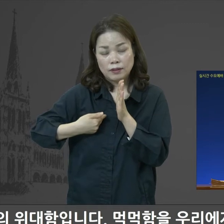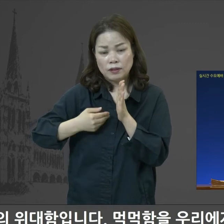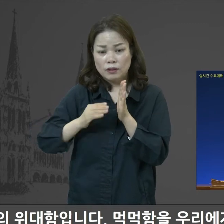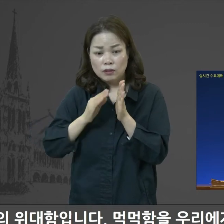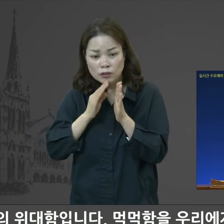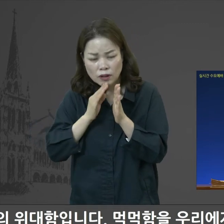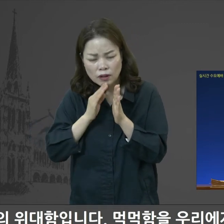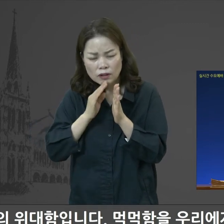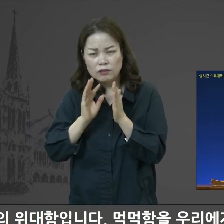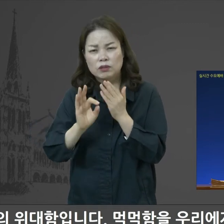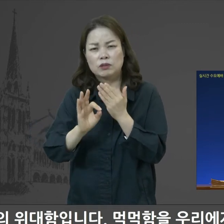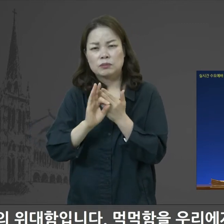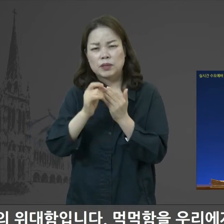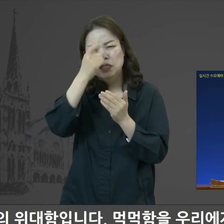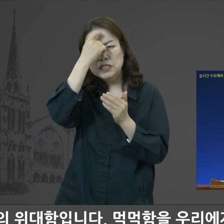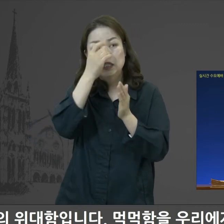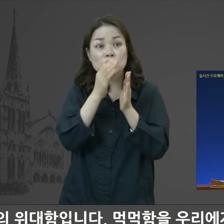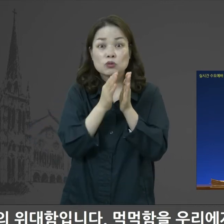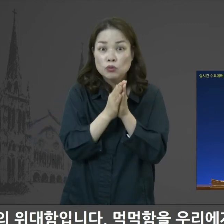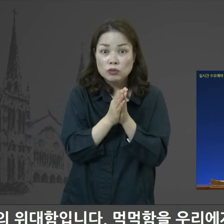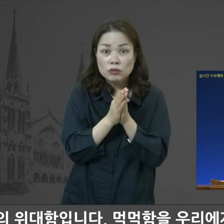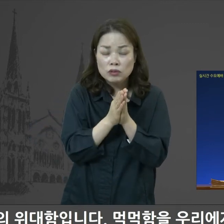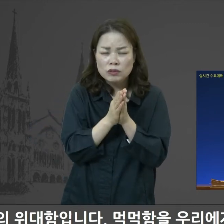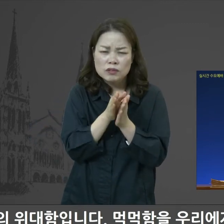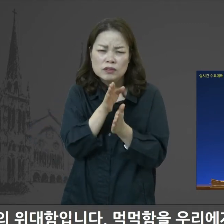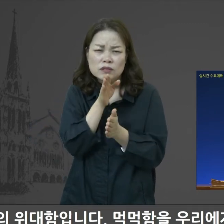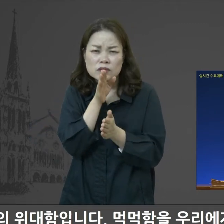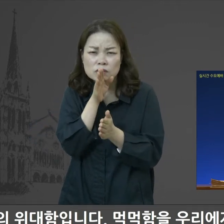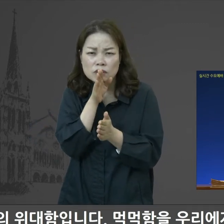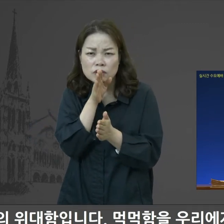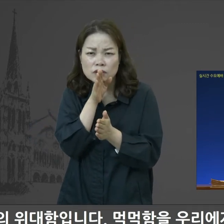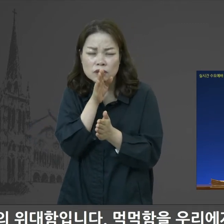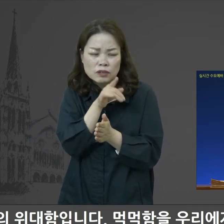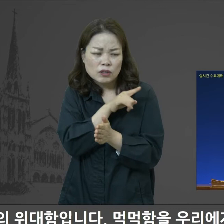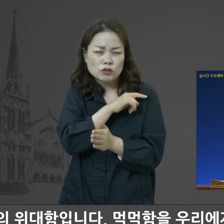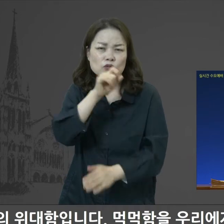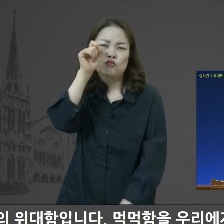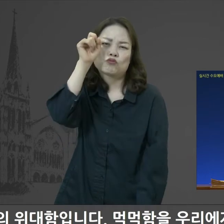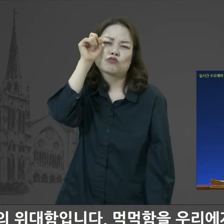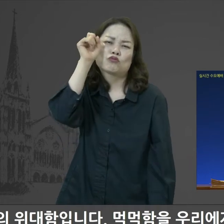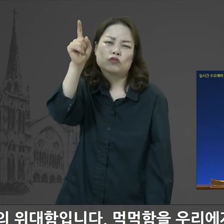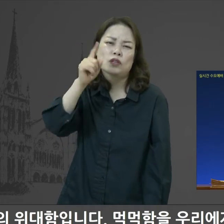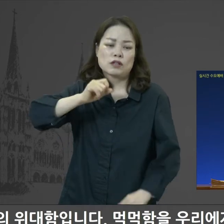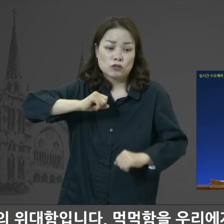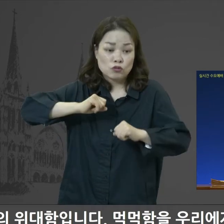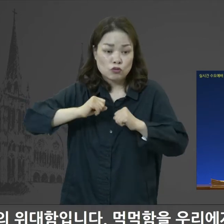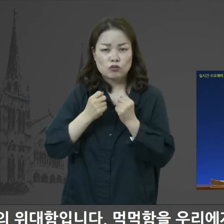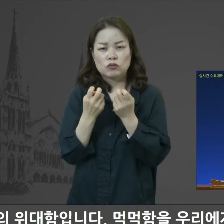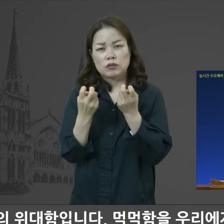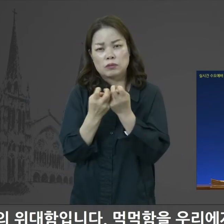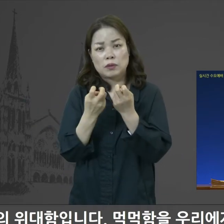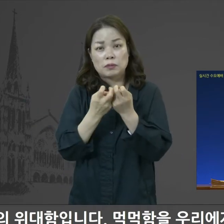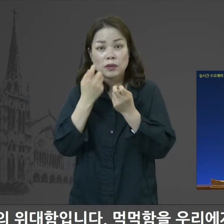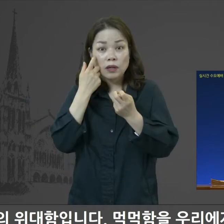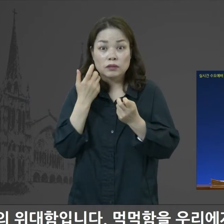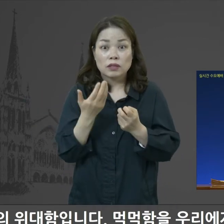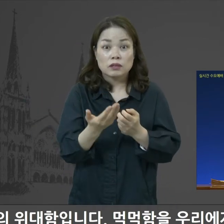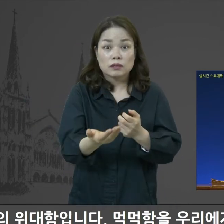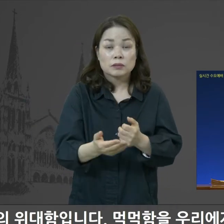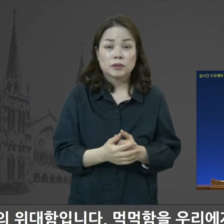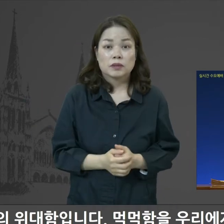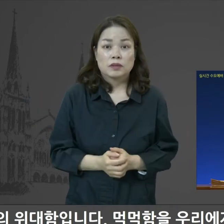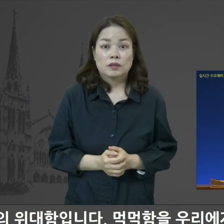과연 그렇다면 기도라는 것은 정말 가장 위대한 순종의 방법이 되지 않겠습니까, 여러분?